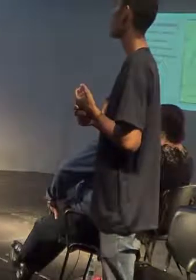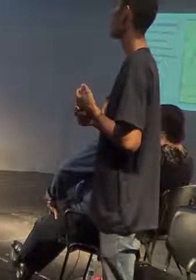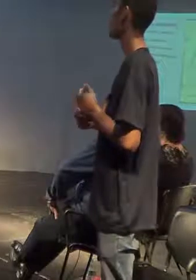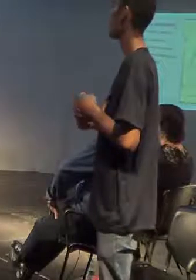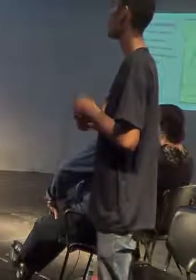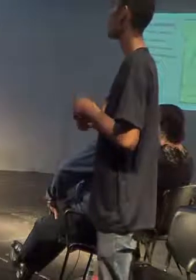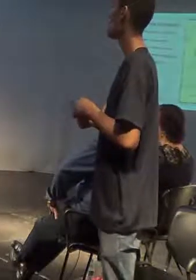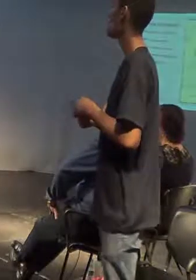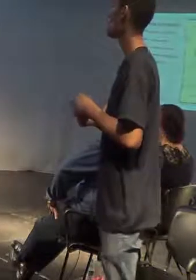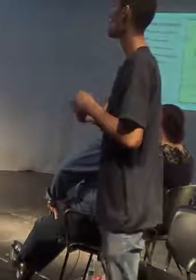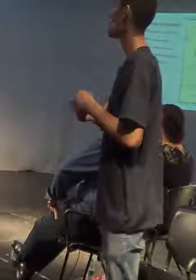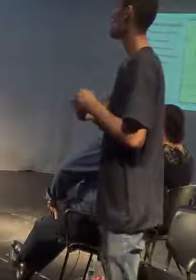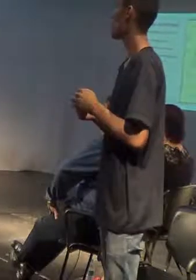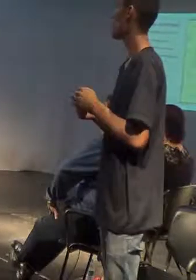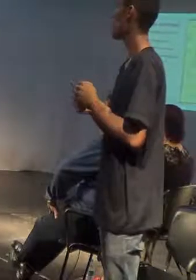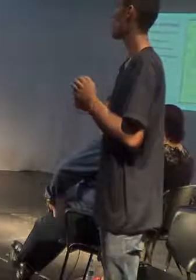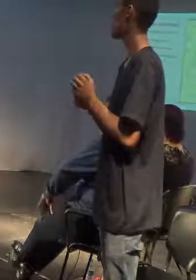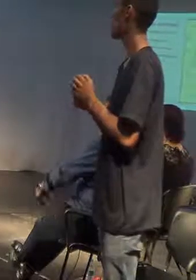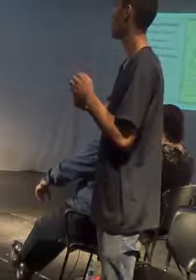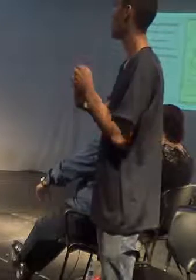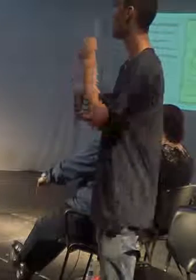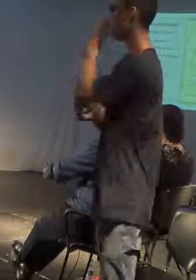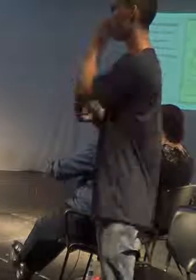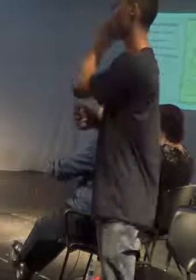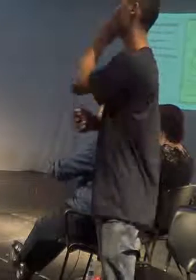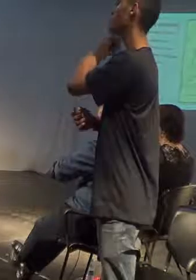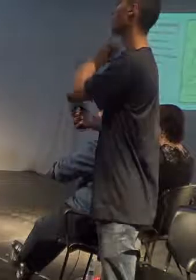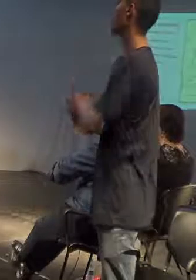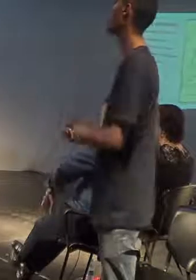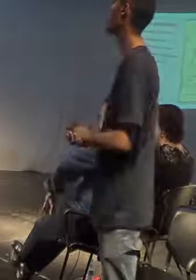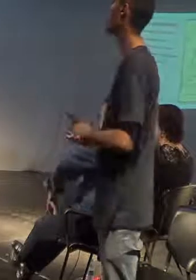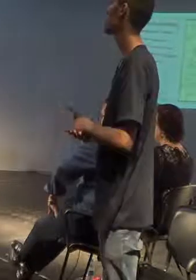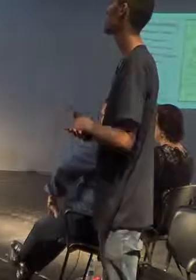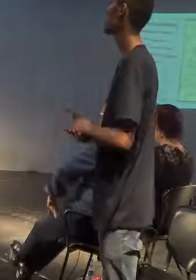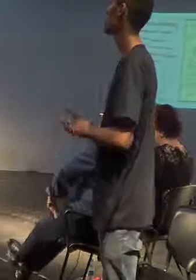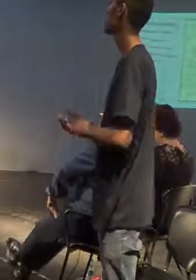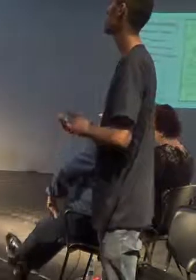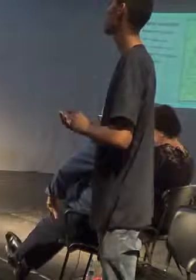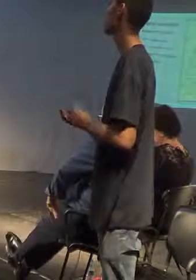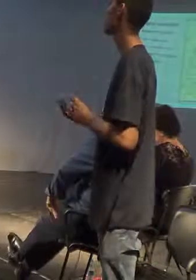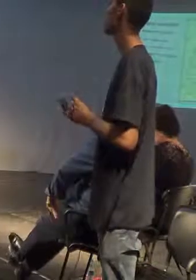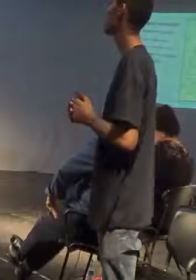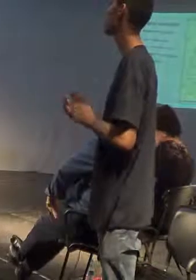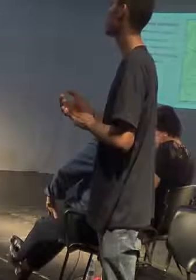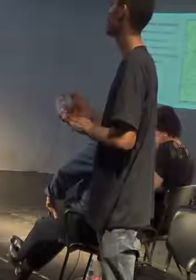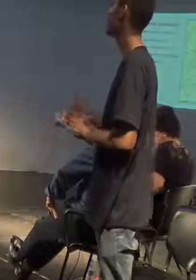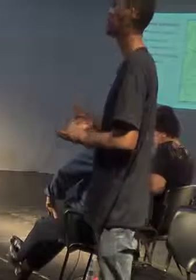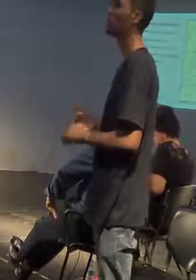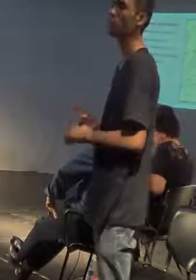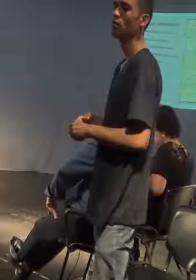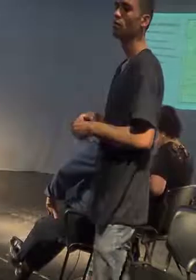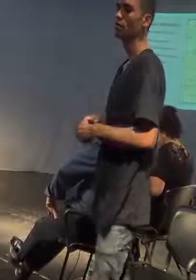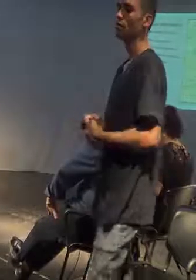de primeiro ofício aqui, dizendo que se mudar de objeto, ele volta para o município. Eu quero ver essa briga como é que vai ser.